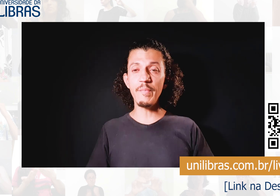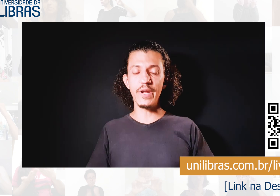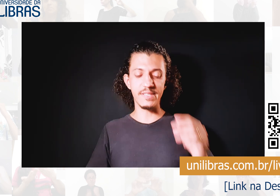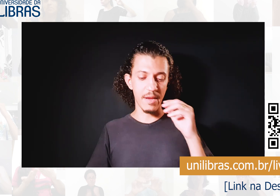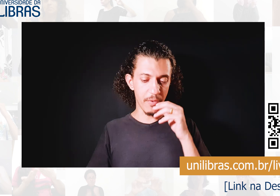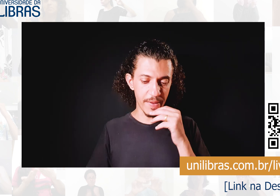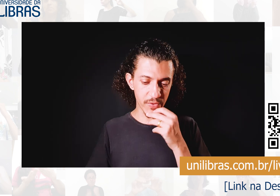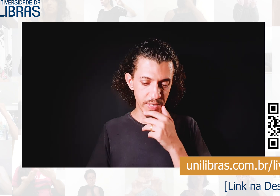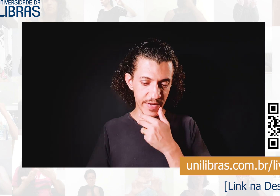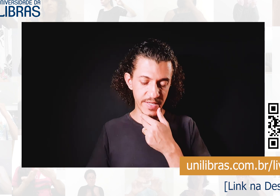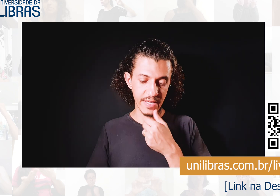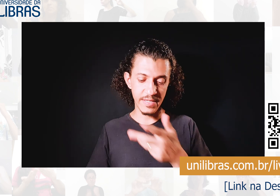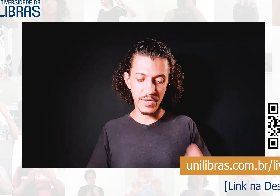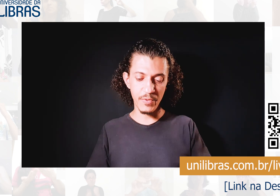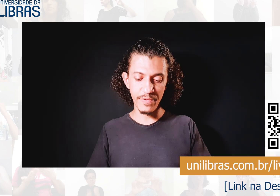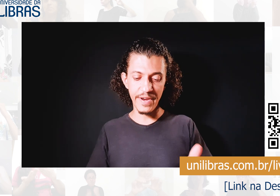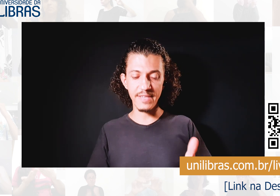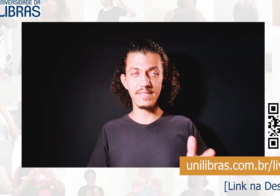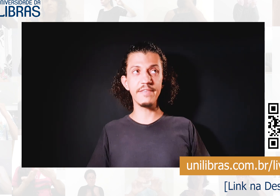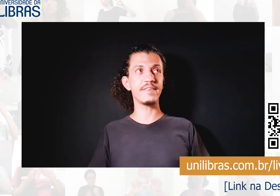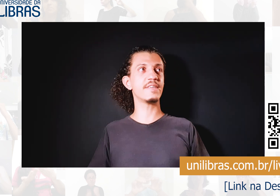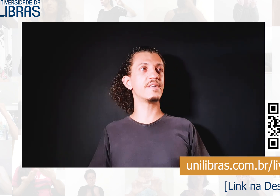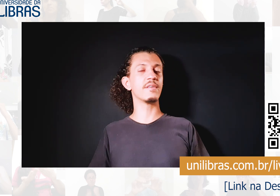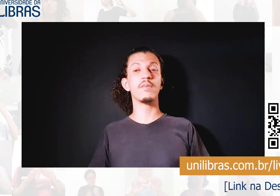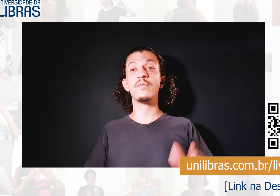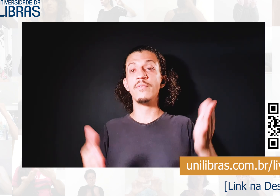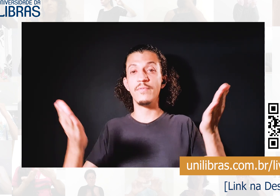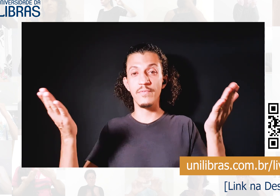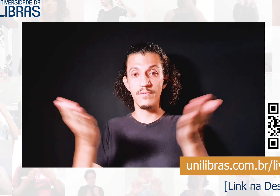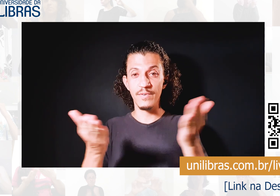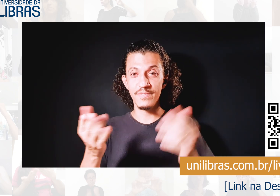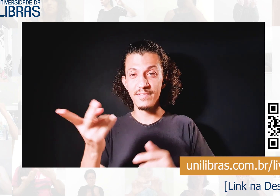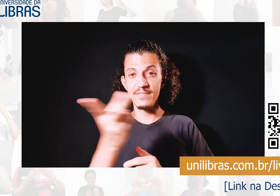Eu já vi, por exemplo, pessoas fazendo esse tipo de frase assim, fazer assim.